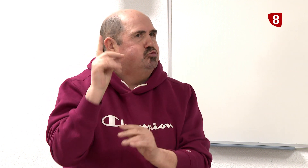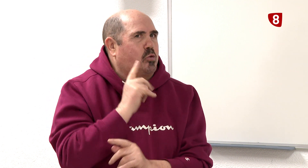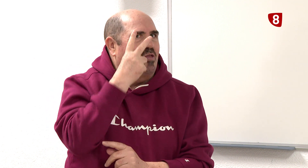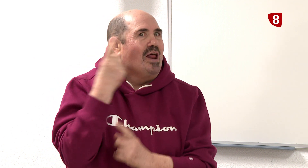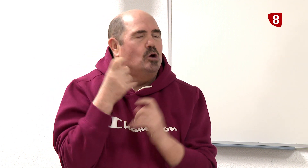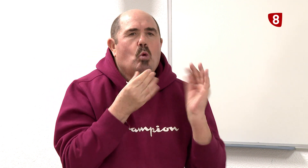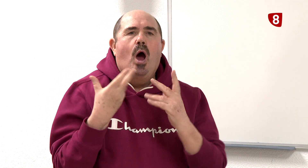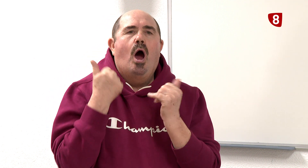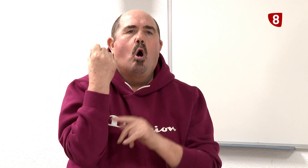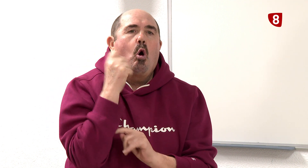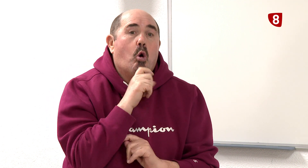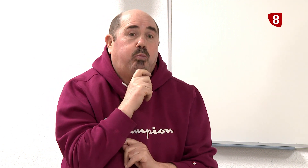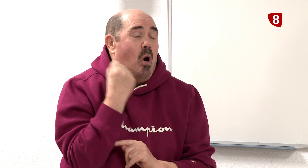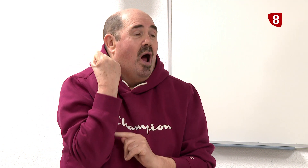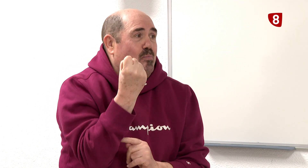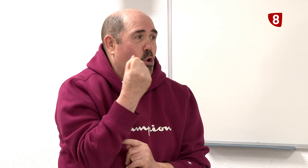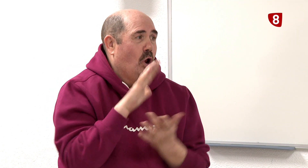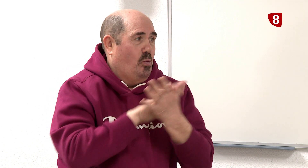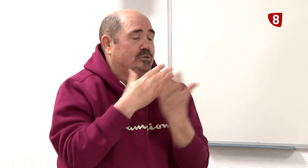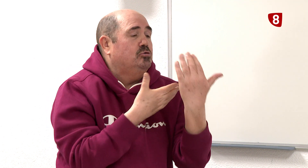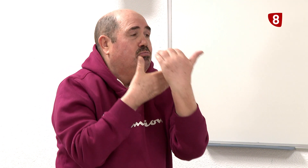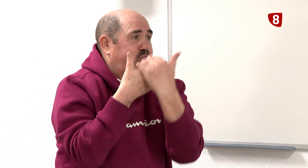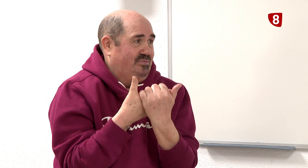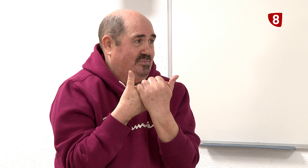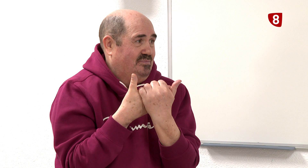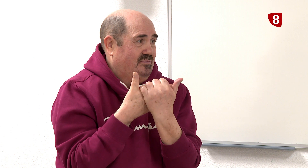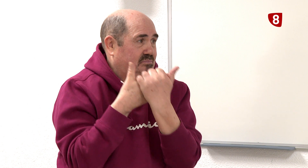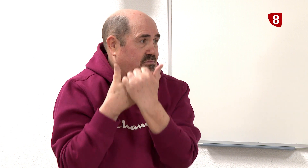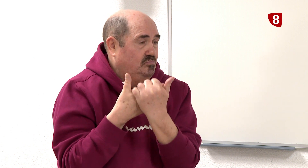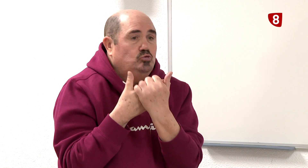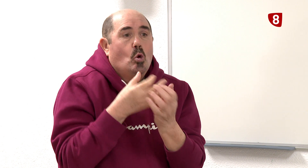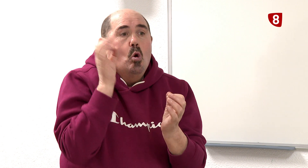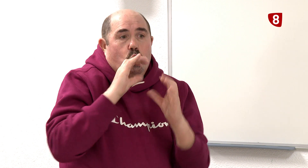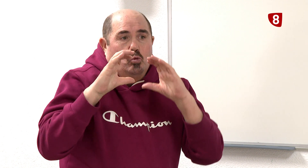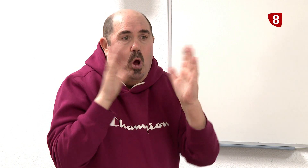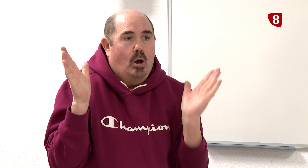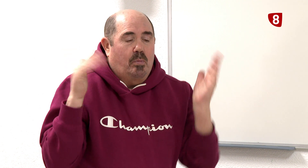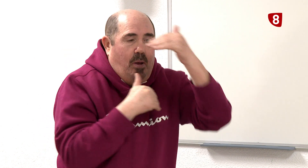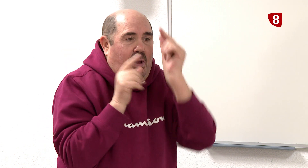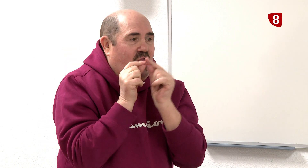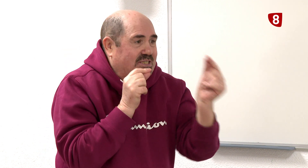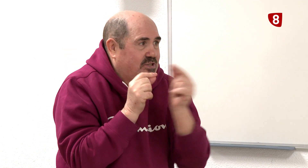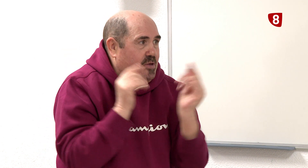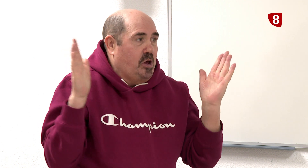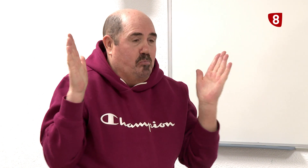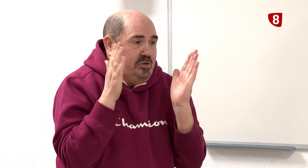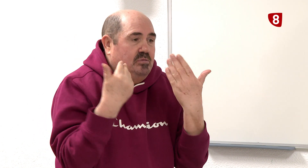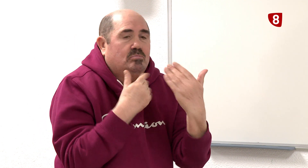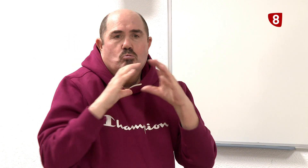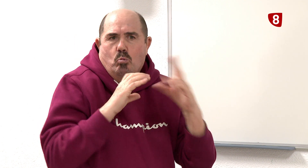visual. Entonces el mediador pues sabe cómo es el medio de comunicación y se adapta, por ejemplo, la lengua de